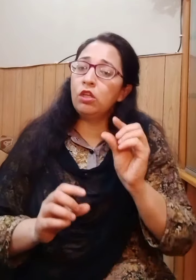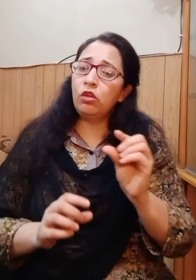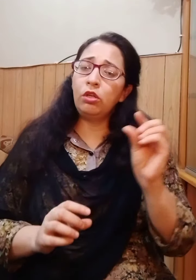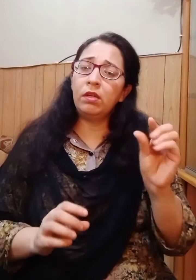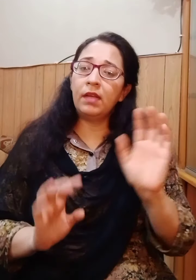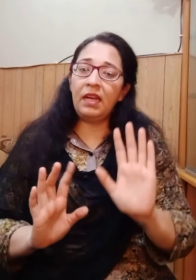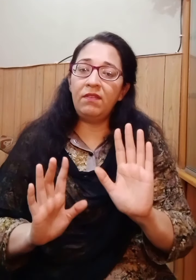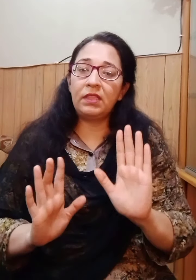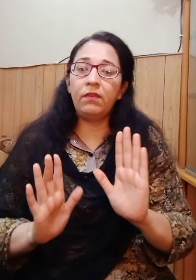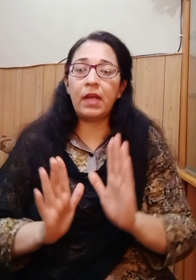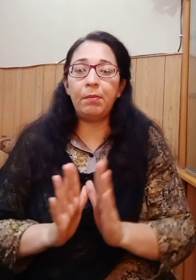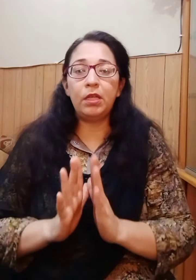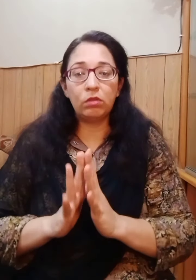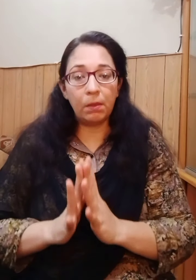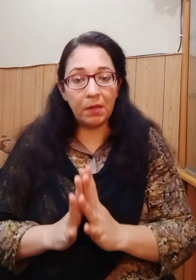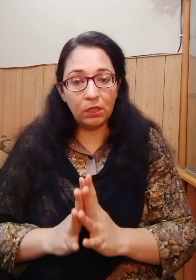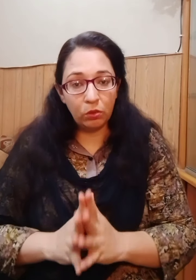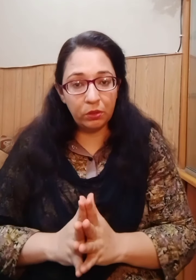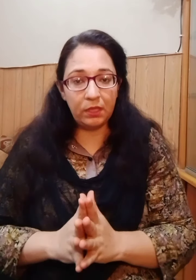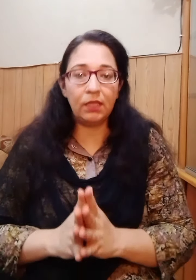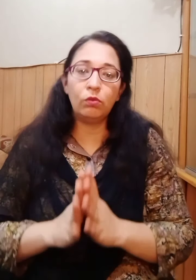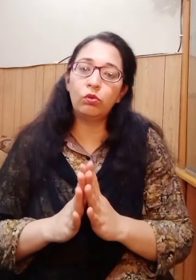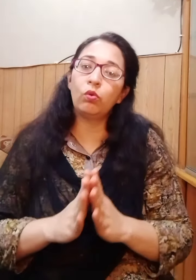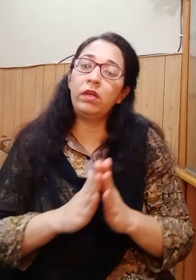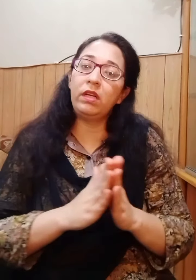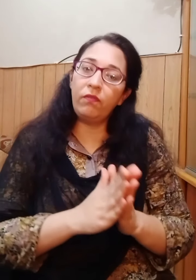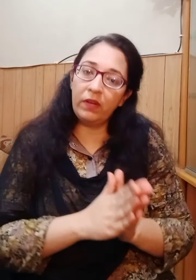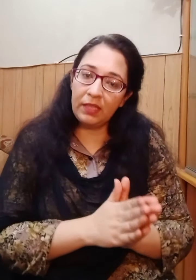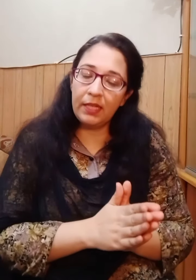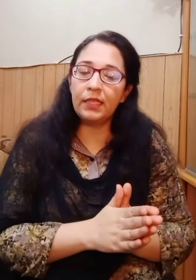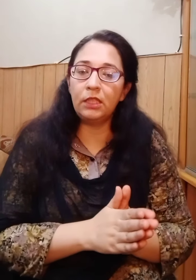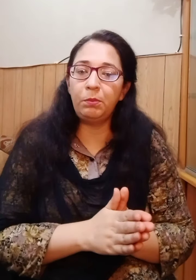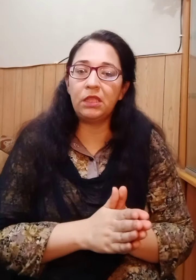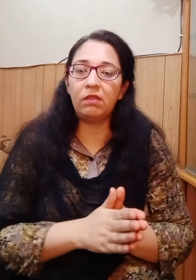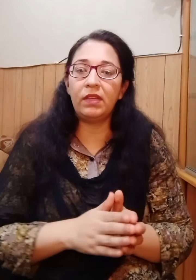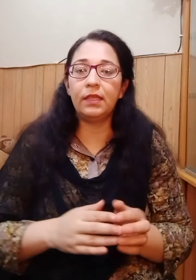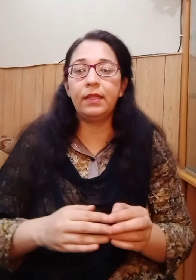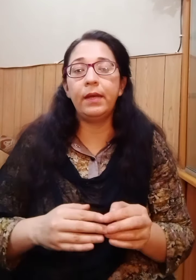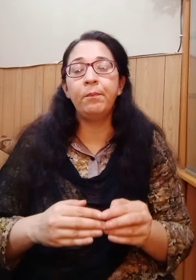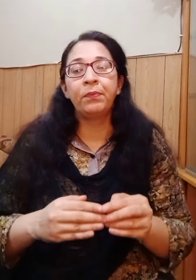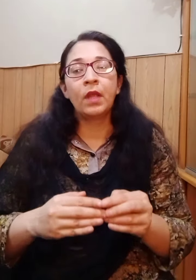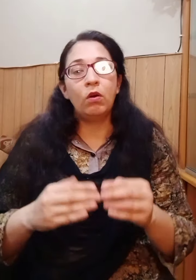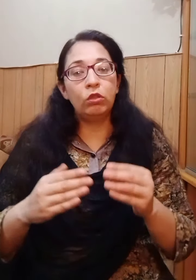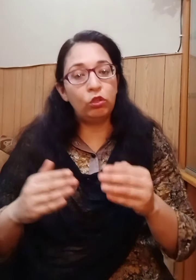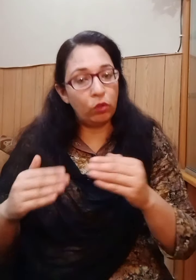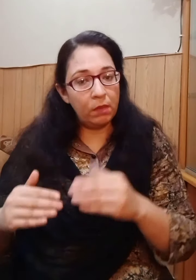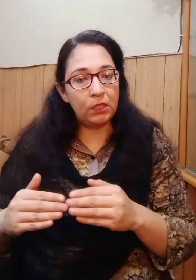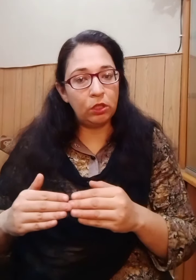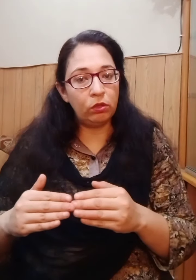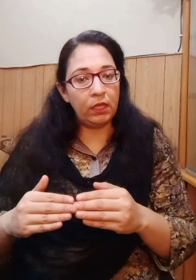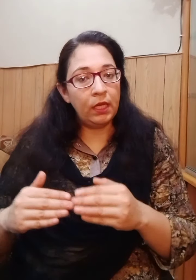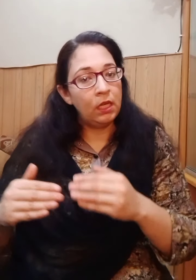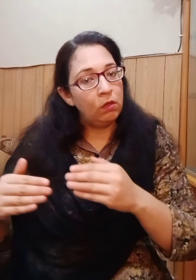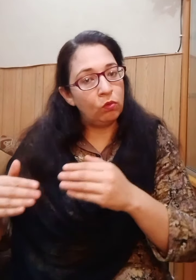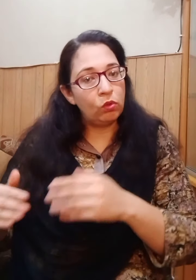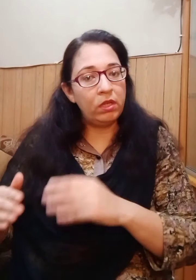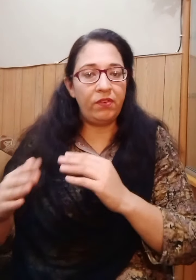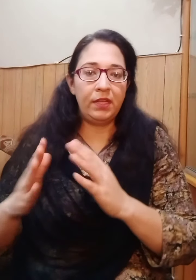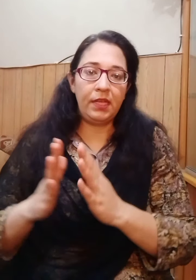सब्सक्राइब क्वालिटी उसके पास होती है तो उसको डिफरेंट तरीके से स्टिच करवाई जाती है और छोटे बच्चे होते हैं उनको डिफरेंट